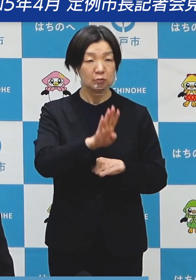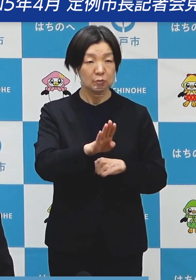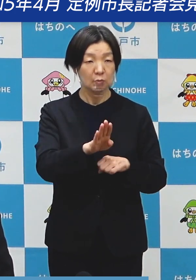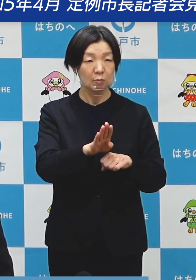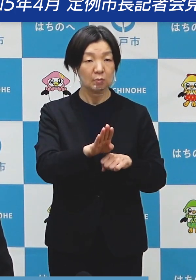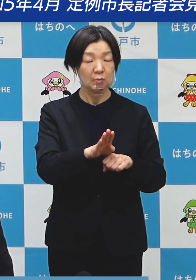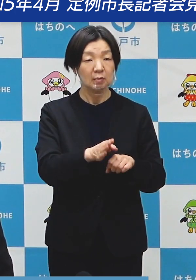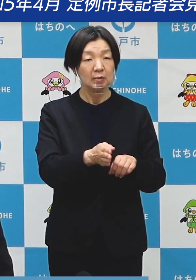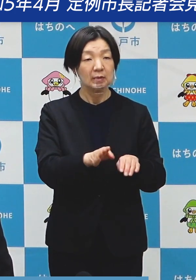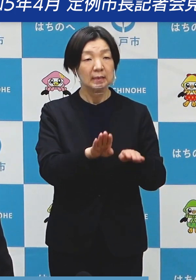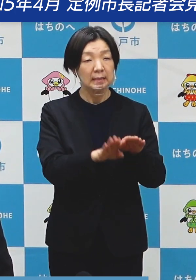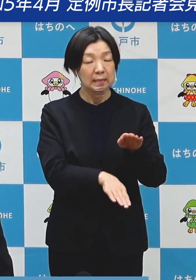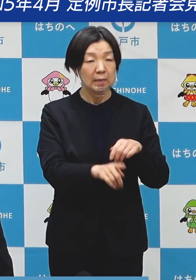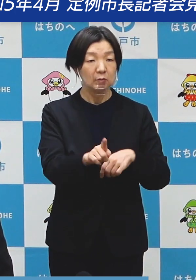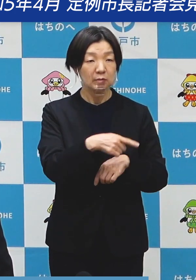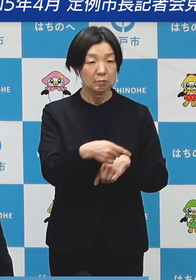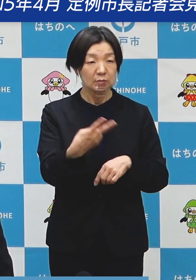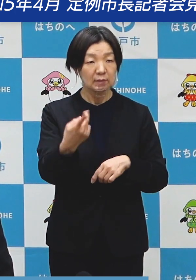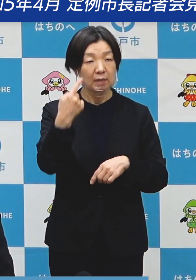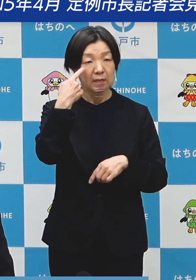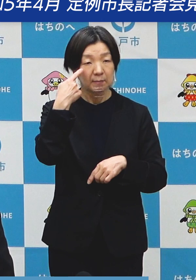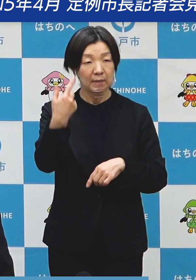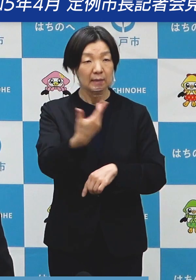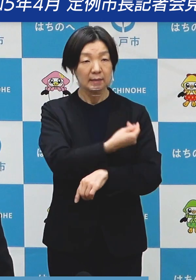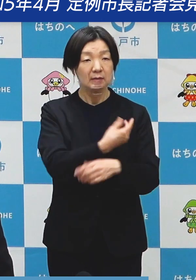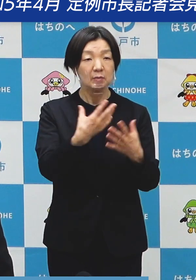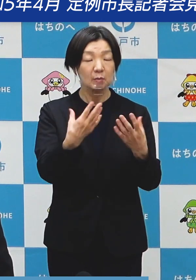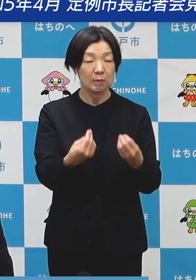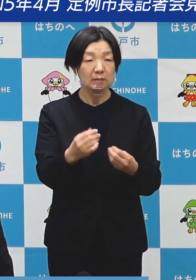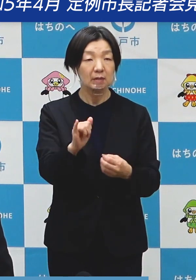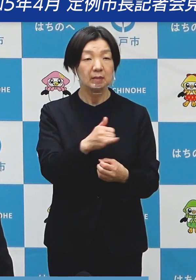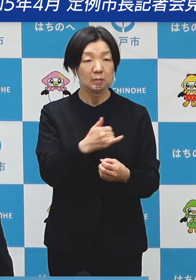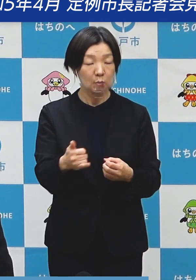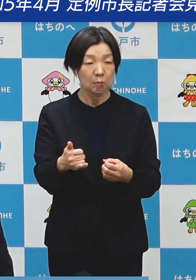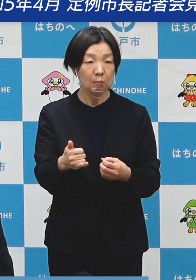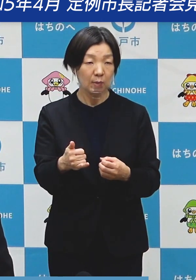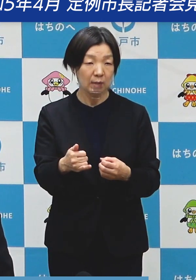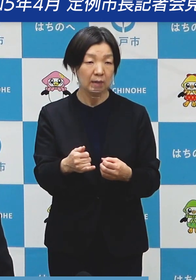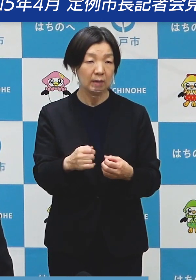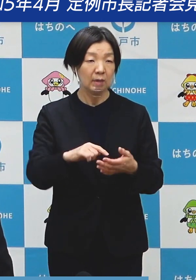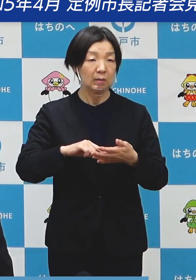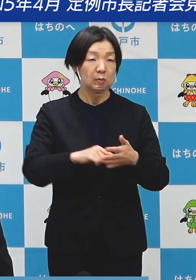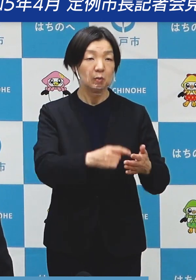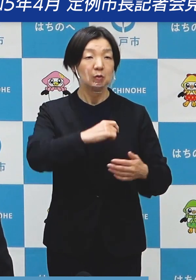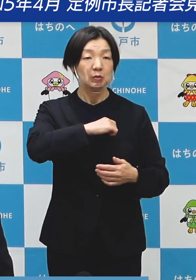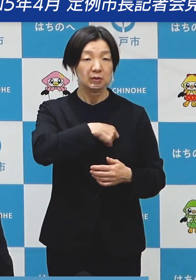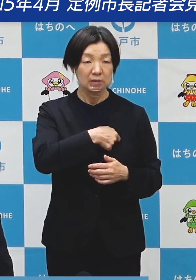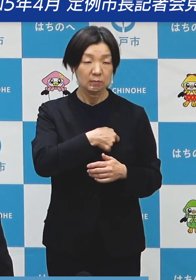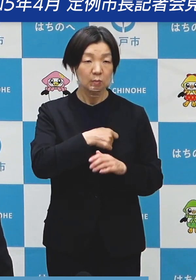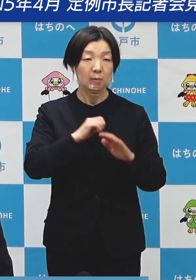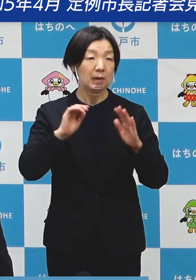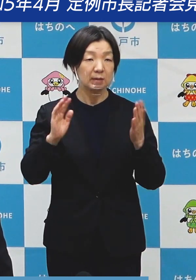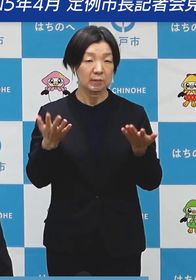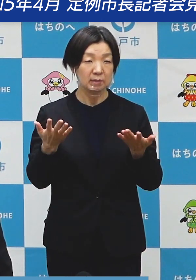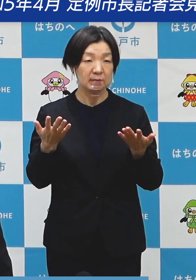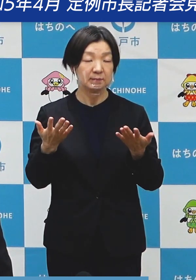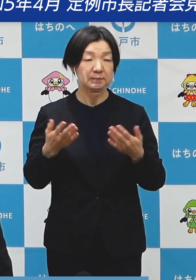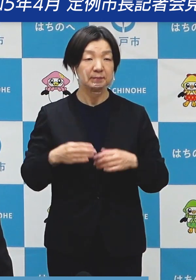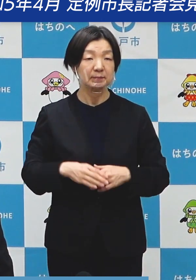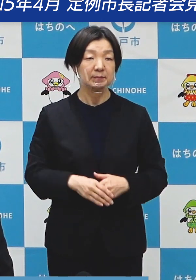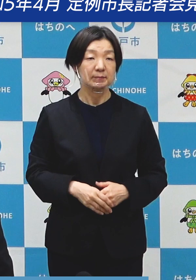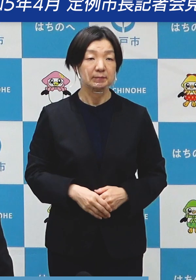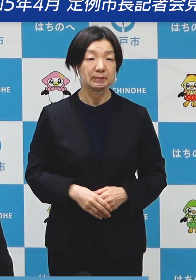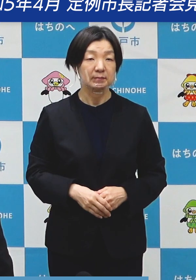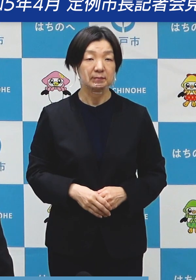初回接種まで受けた方は予防接種法に定める努力義務の適用対象